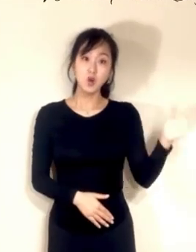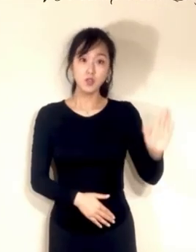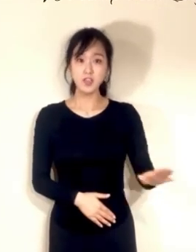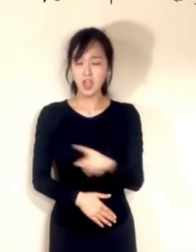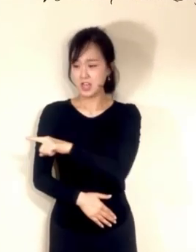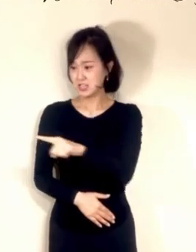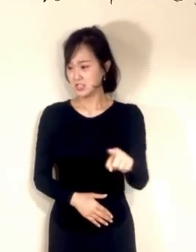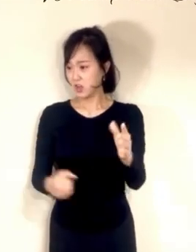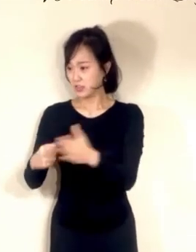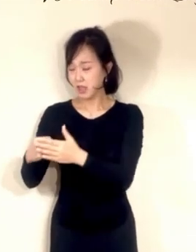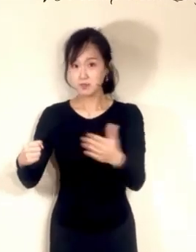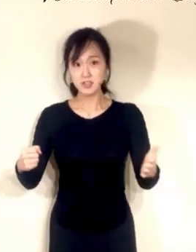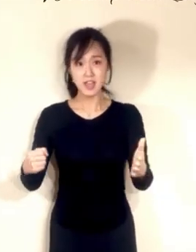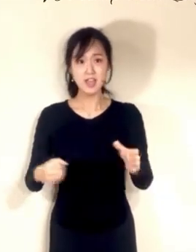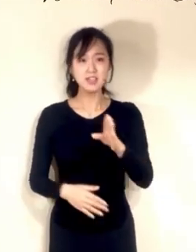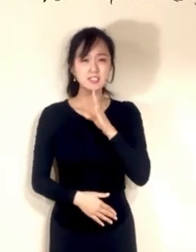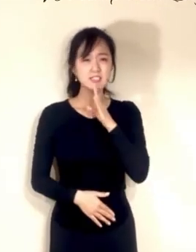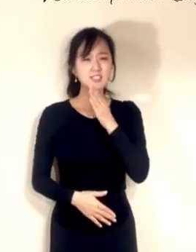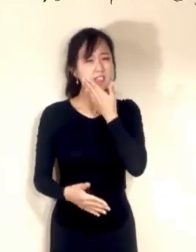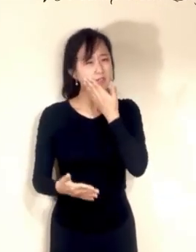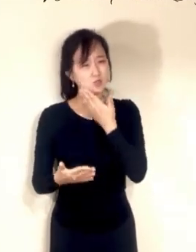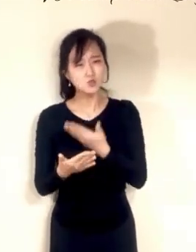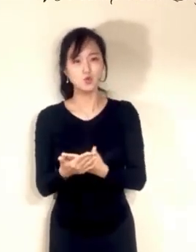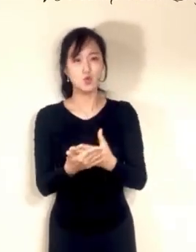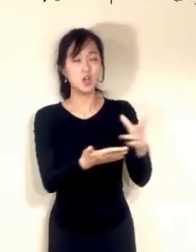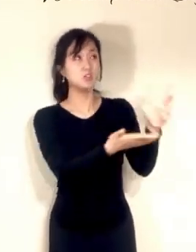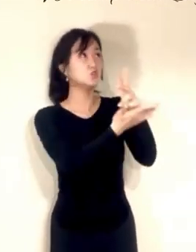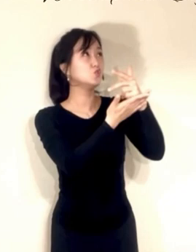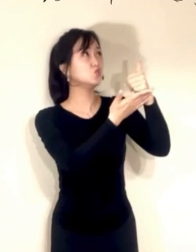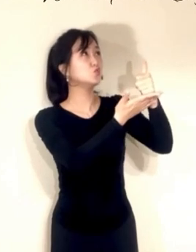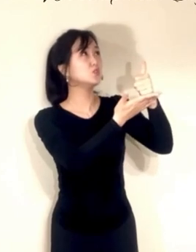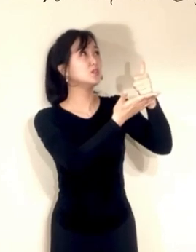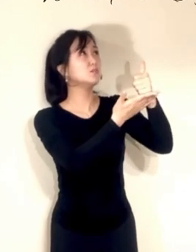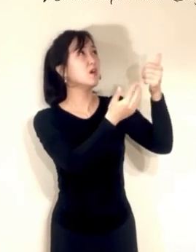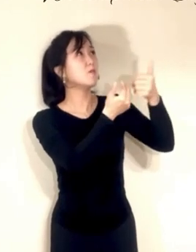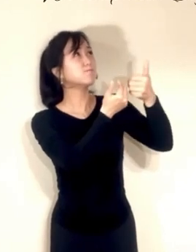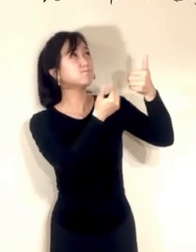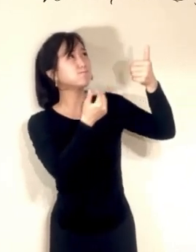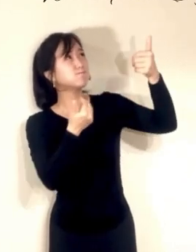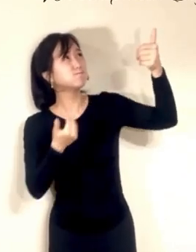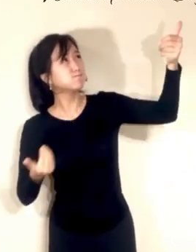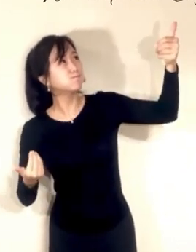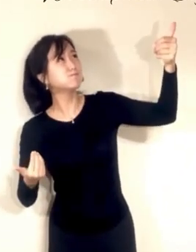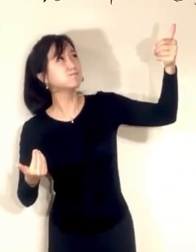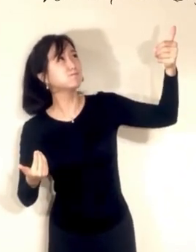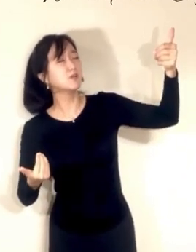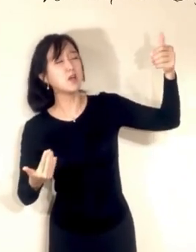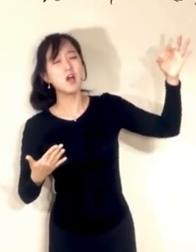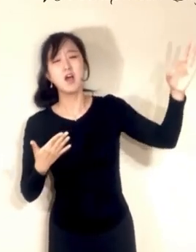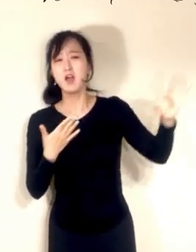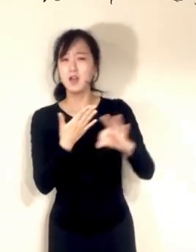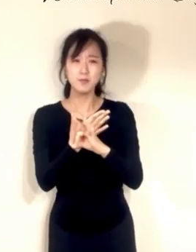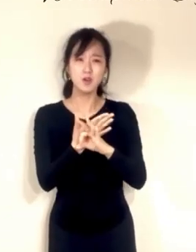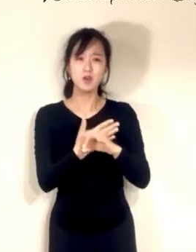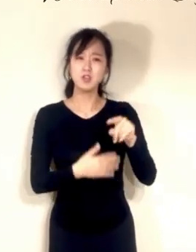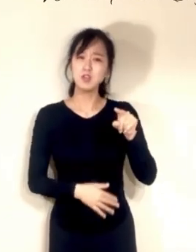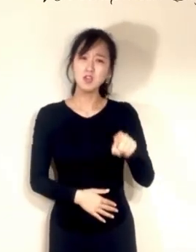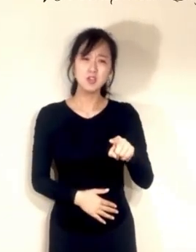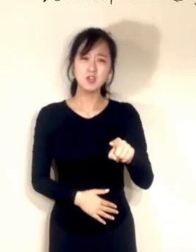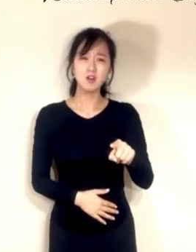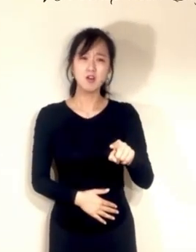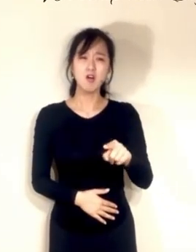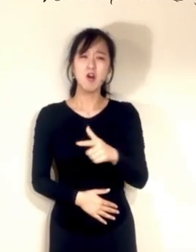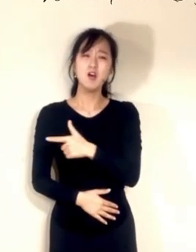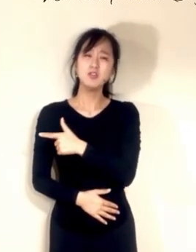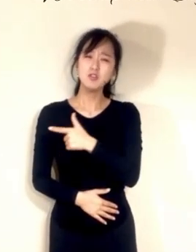그런데 그것 바라보다가 진짜 중요한 것, 주님을 놓친다면 얼마나 억울한